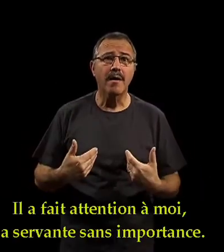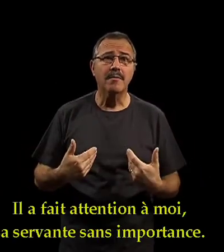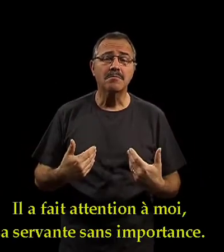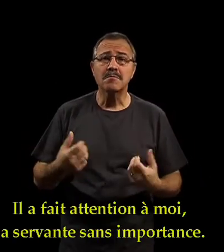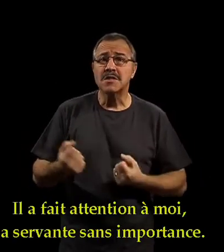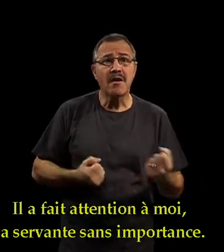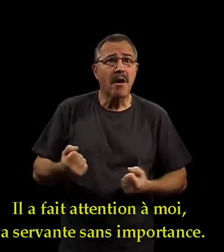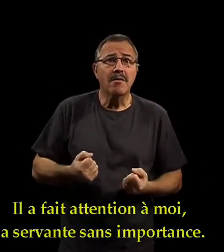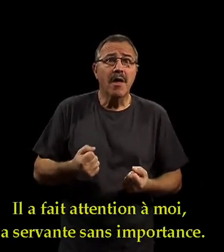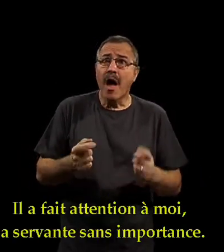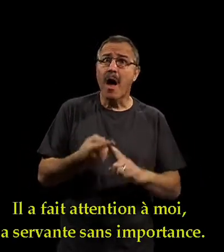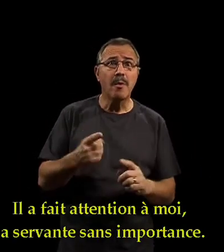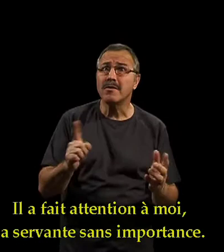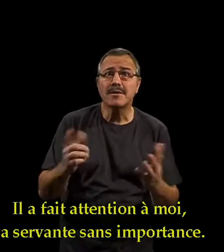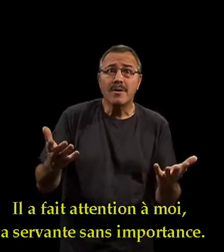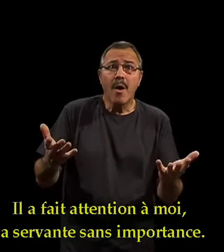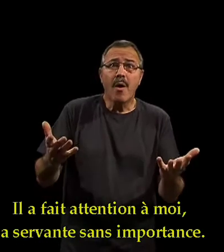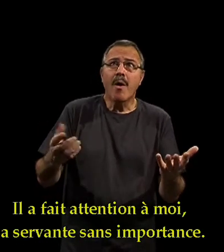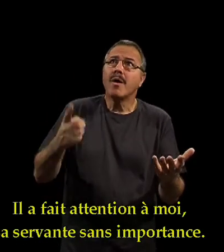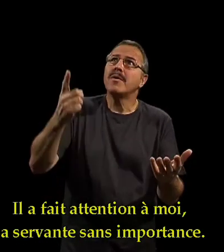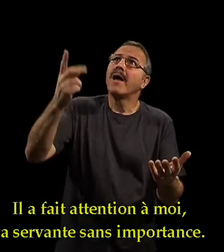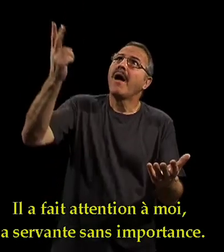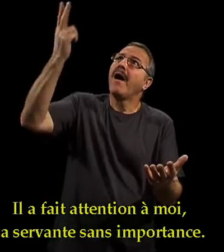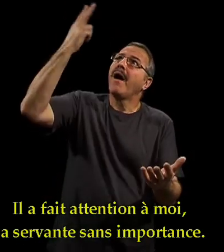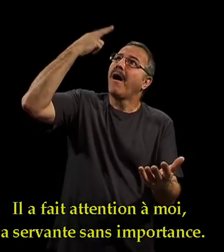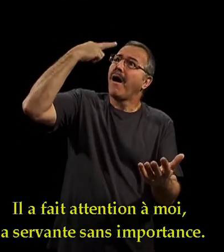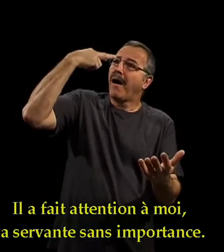Il a fait attention à moi, sa servante sans importance.